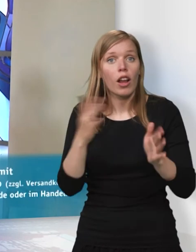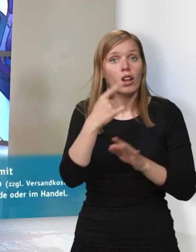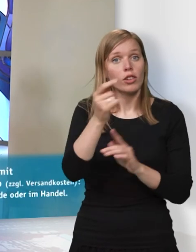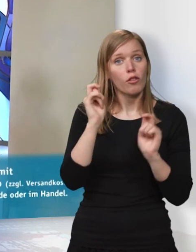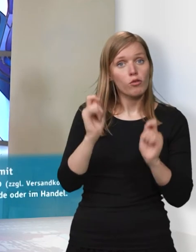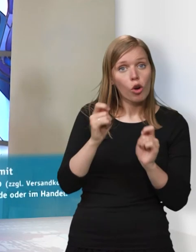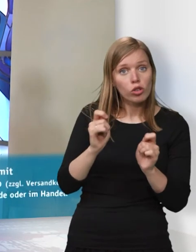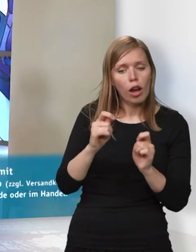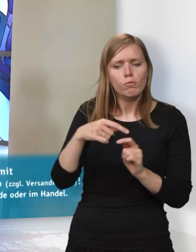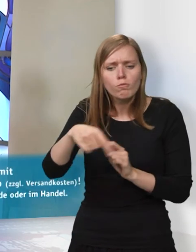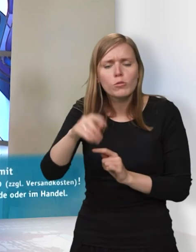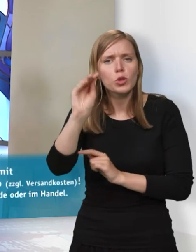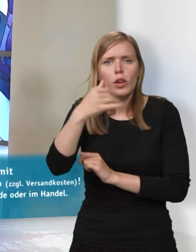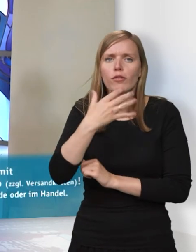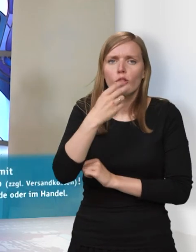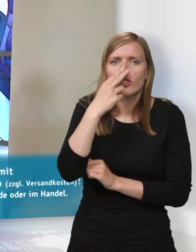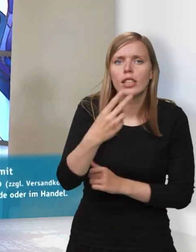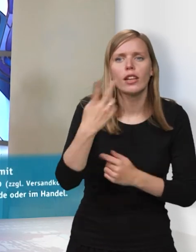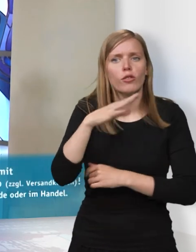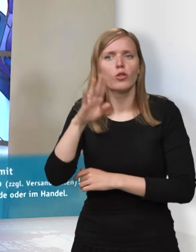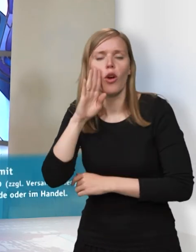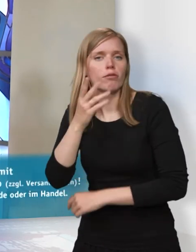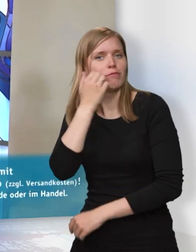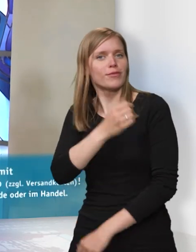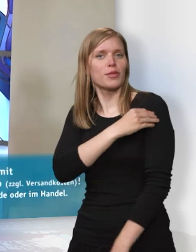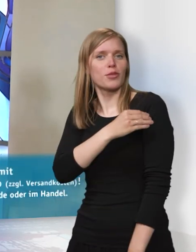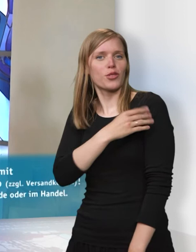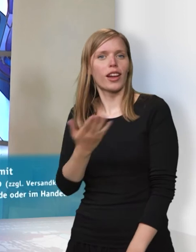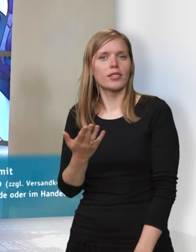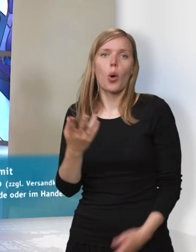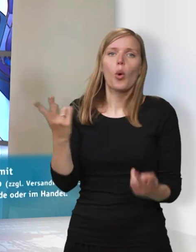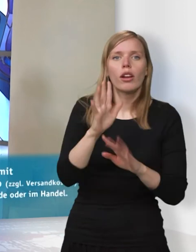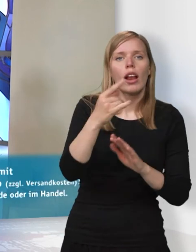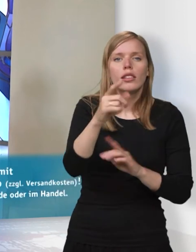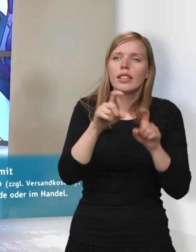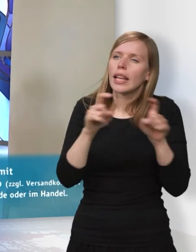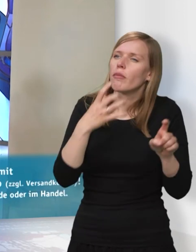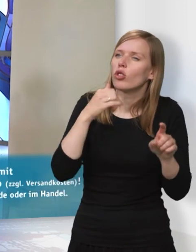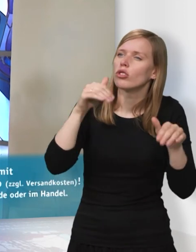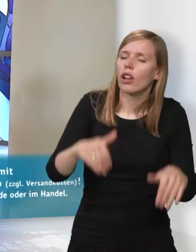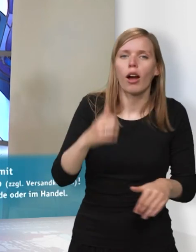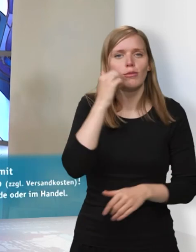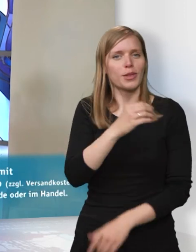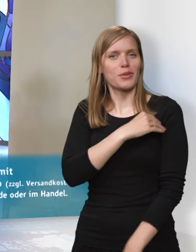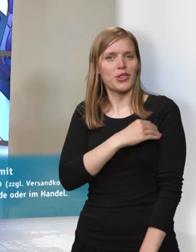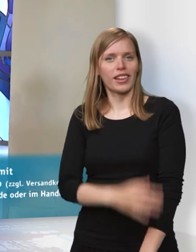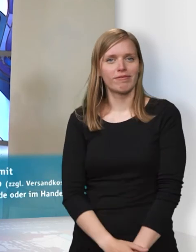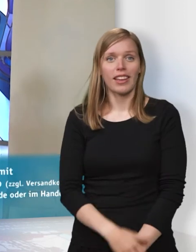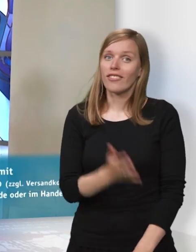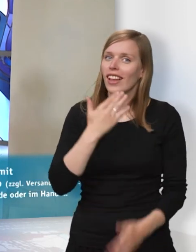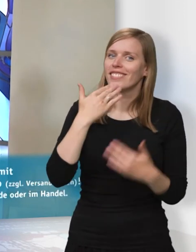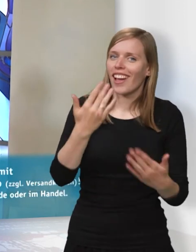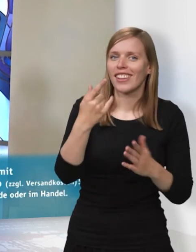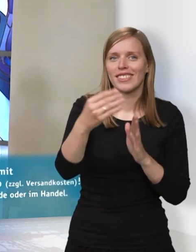Vorschläge, was Sie mal gerne sehen oder hören möchten oder welches Thema Sie sich mal wünschen. Herzlichen Dank fürs